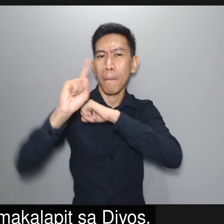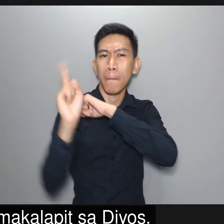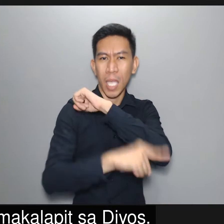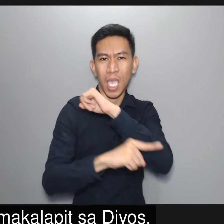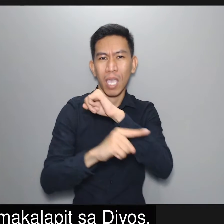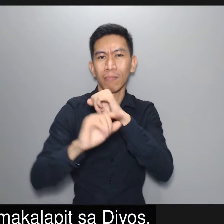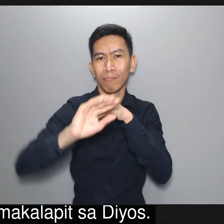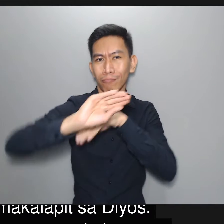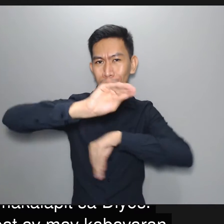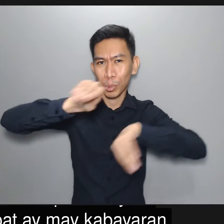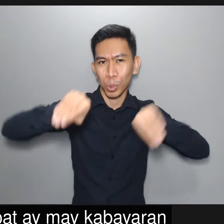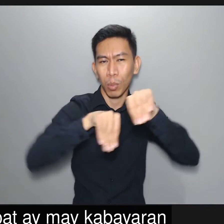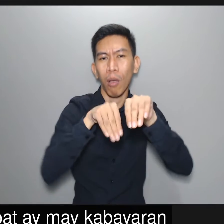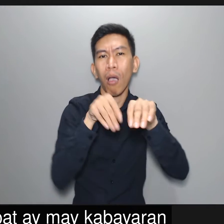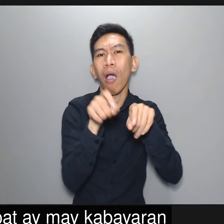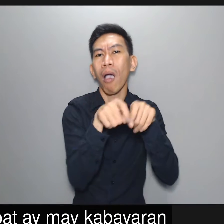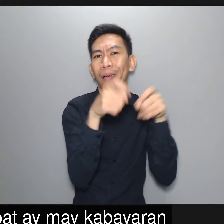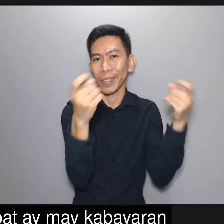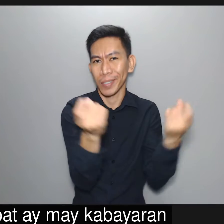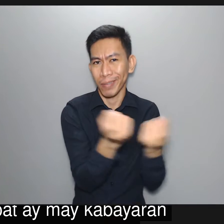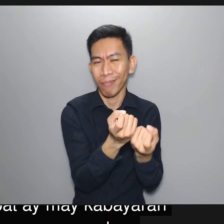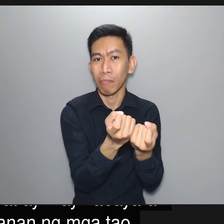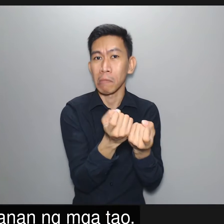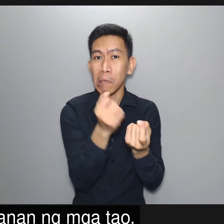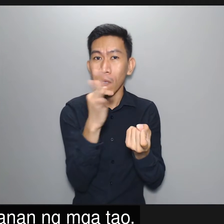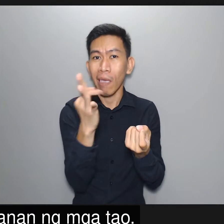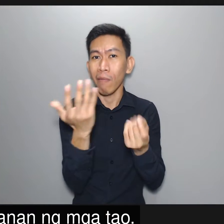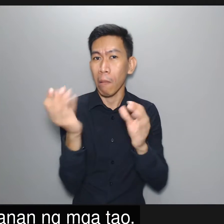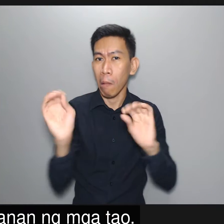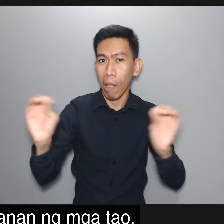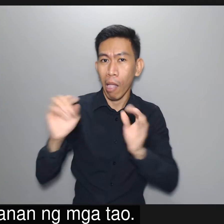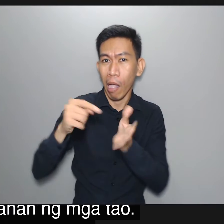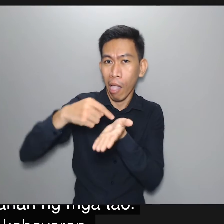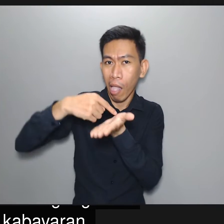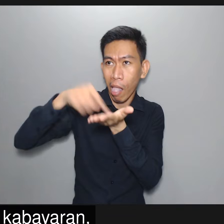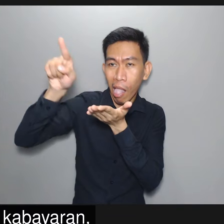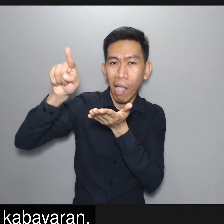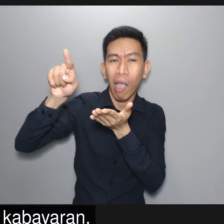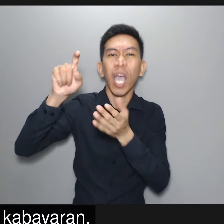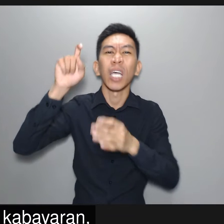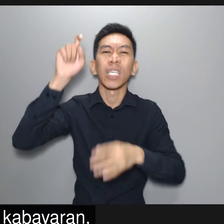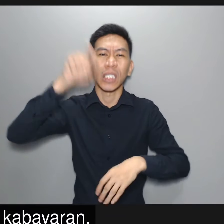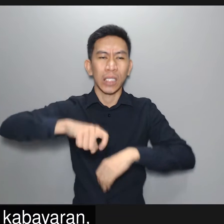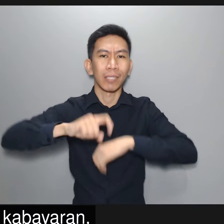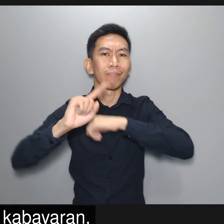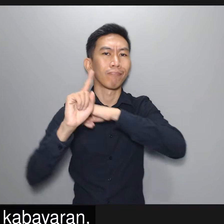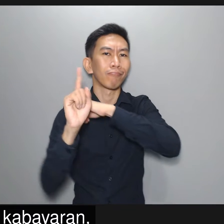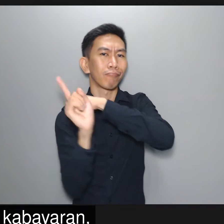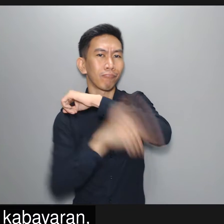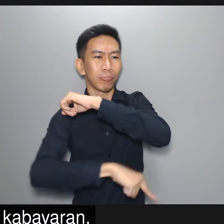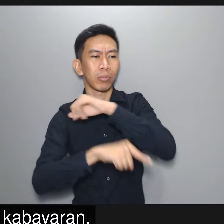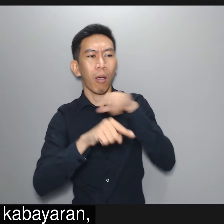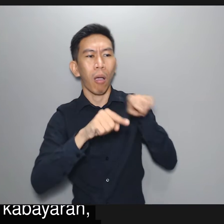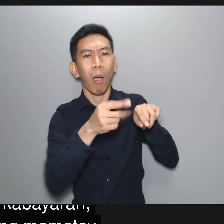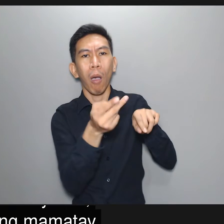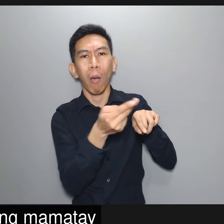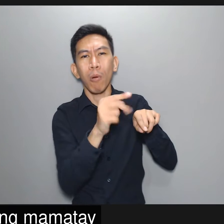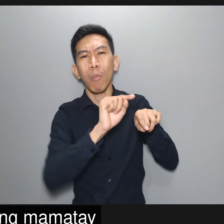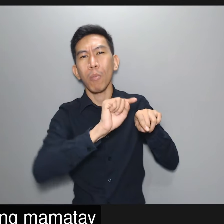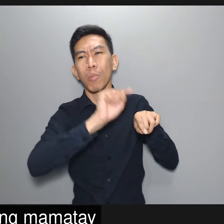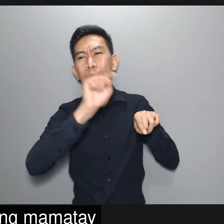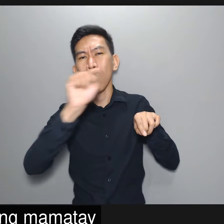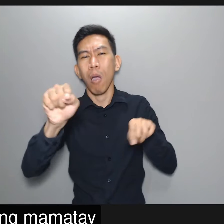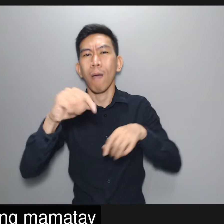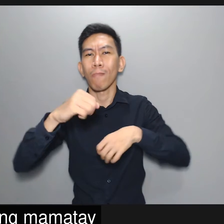kasalanan ng mga tao. Kung walang kabayaran, kailangan nilang mamatay at pumunta sa lugar ng pagdurusa